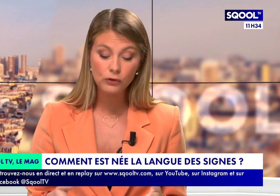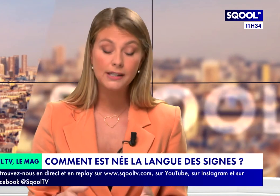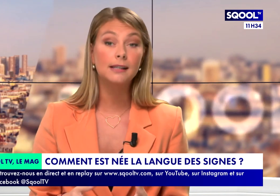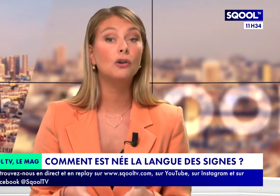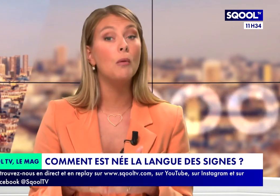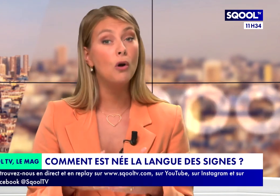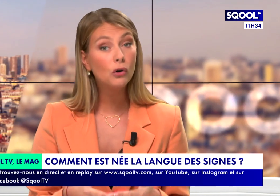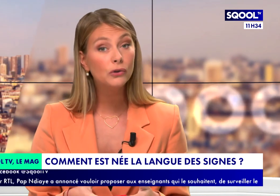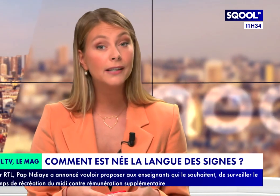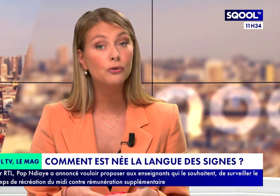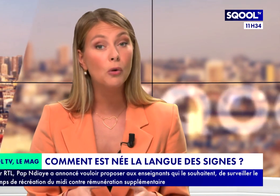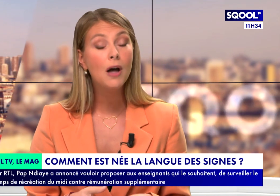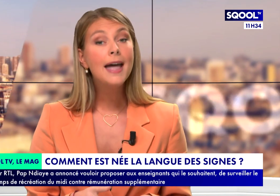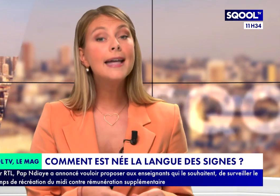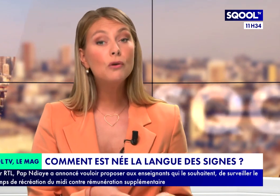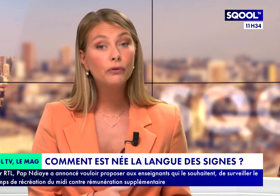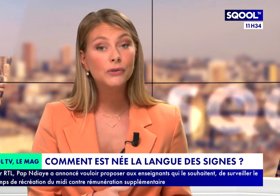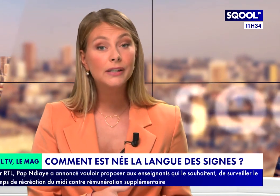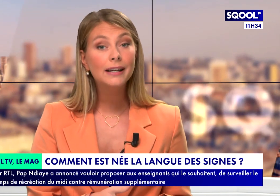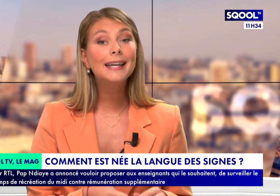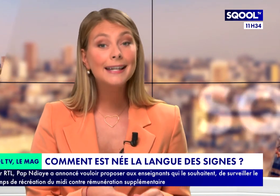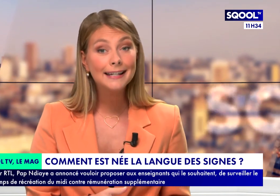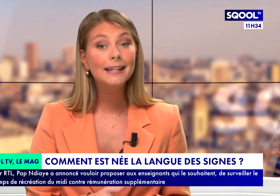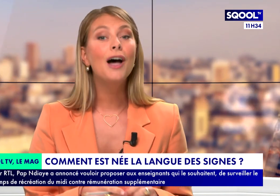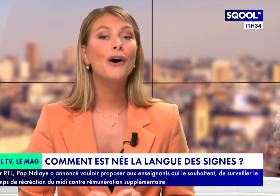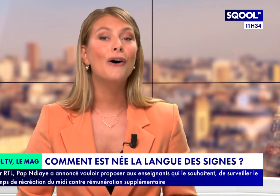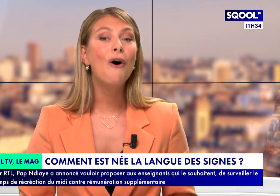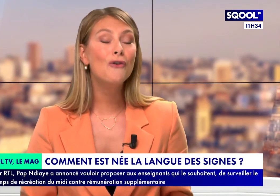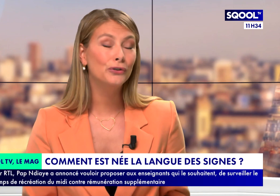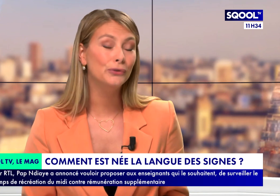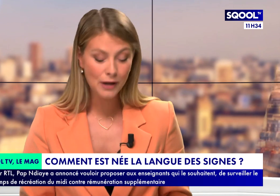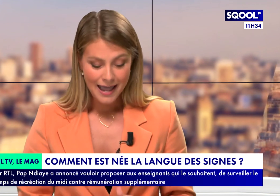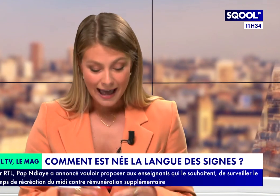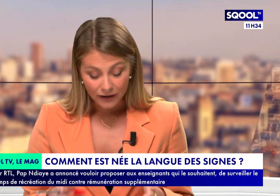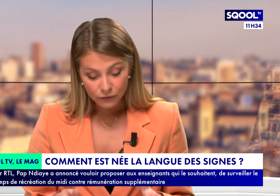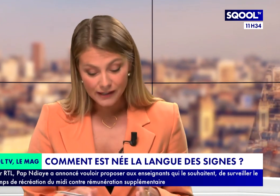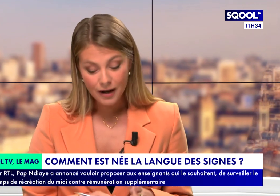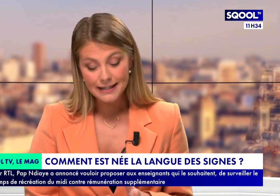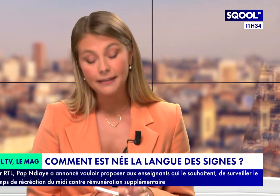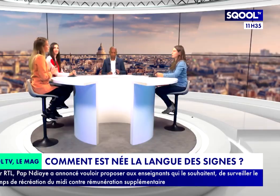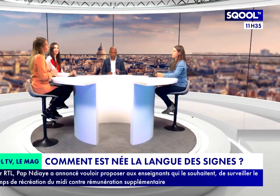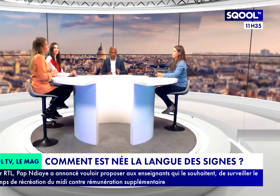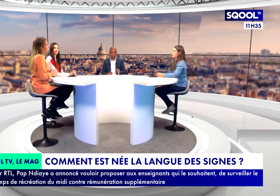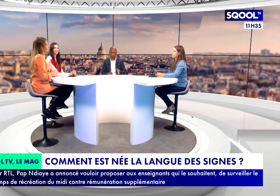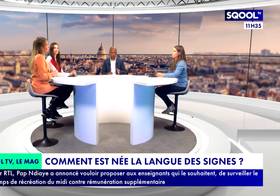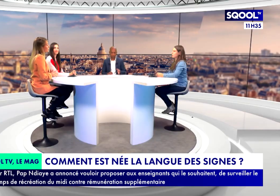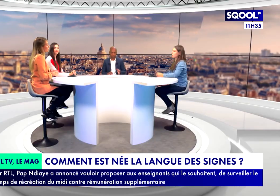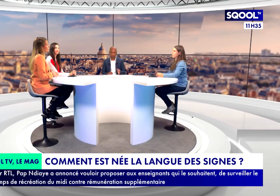française comme langue d'enseignement et le français écrit en langue 2. Alors, il faut savoir qu'il y a un très faible pourcentage. Seulement